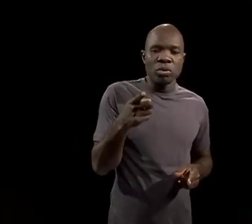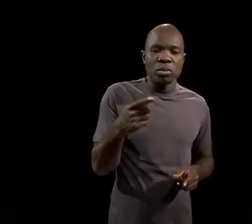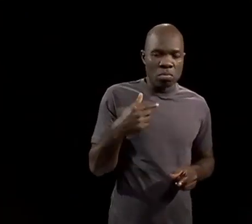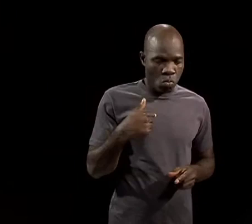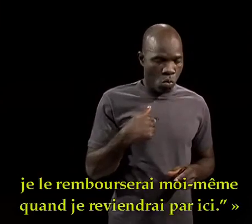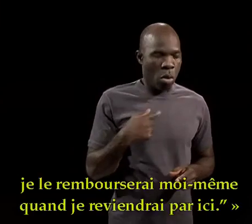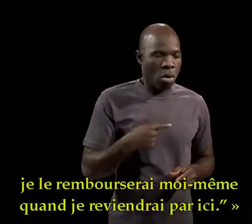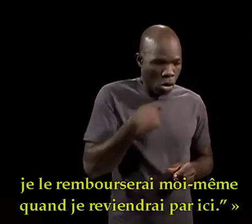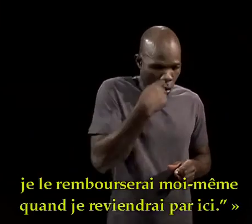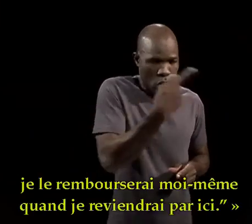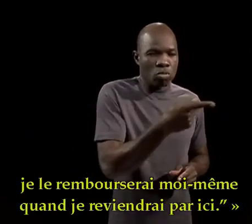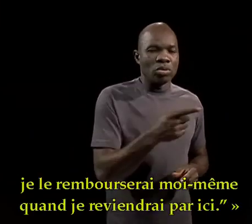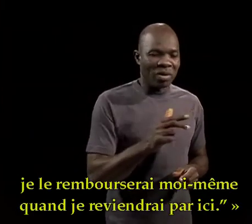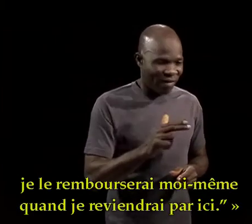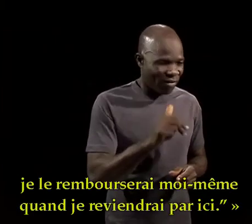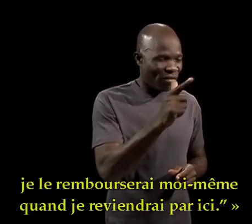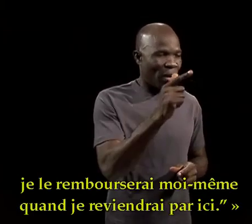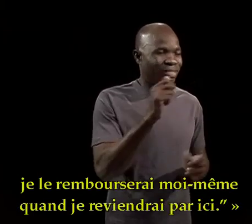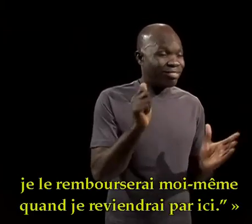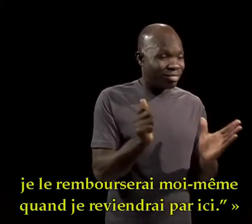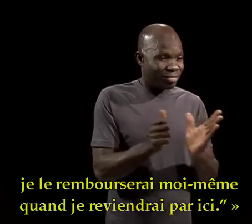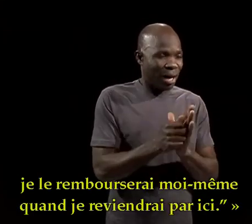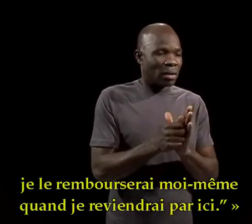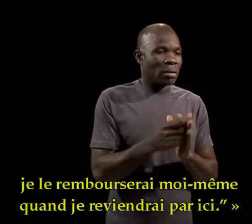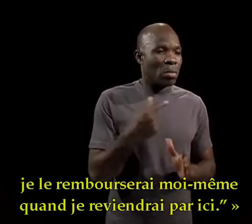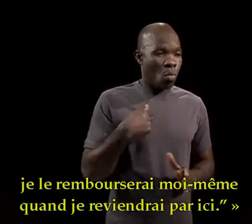je le rembourserai moi-même quand je reviendrai par ici.